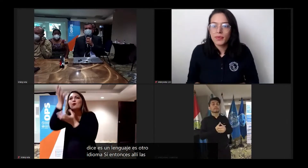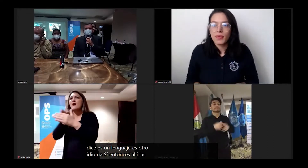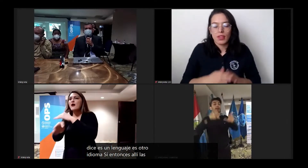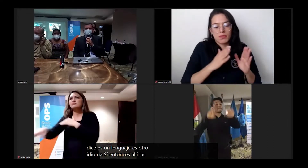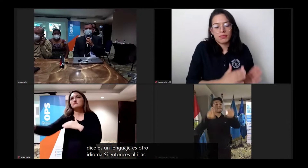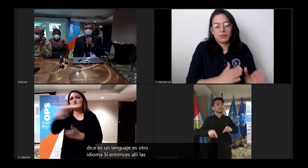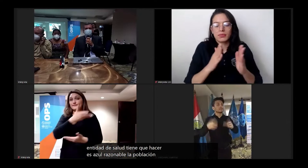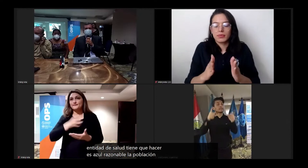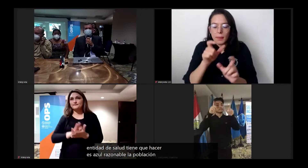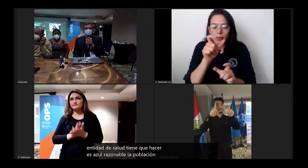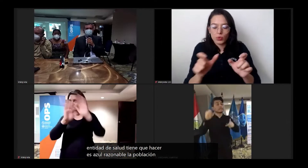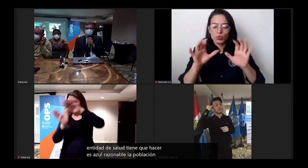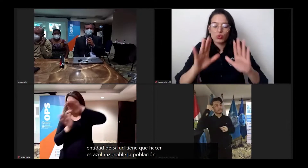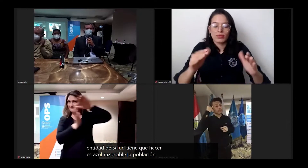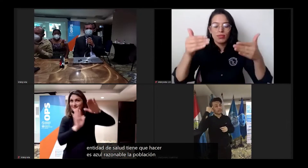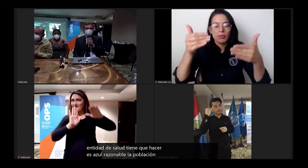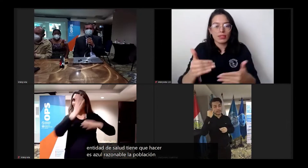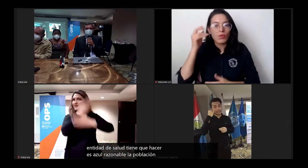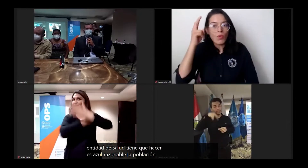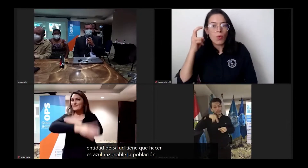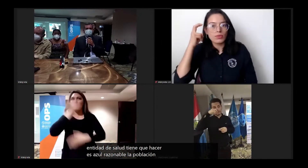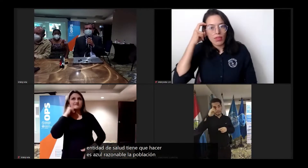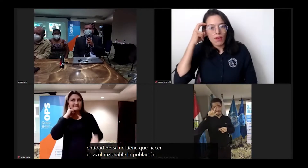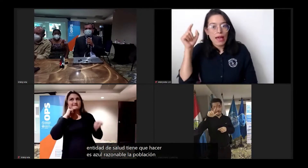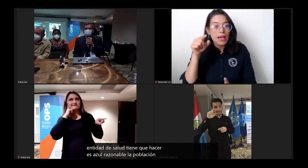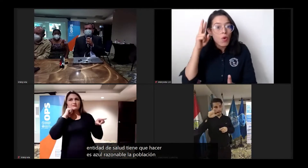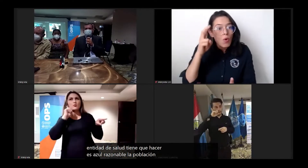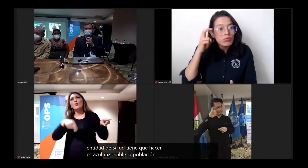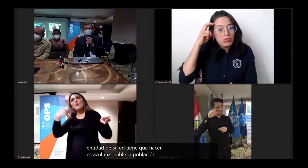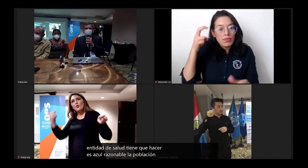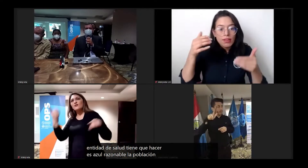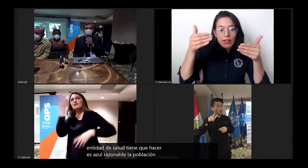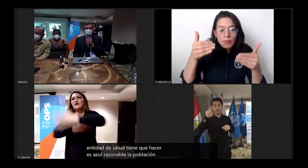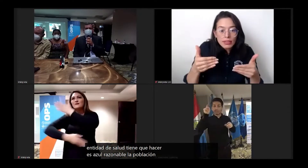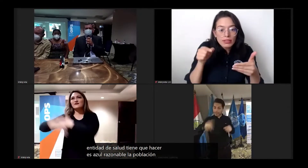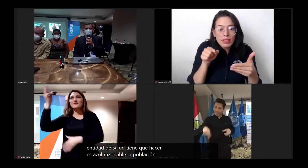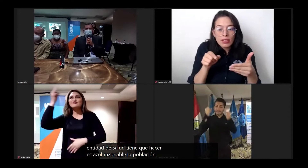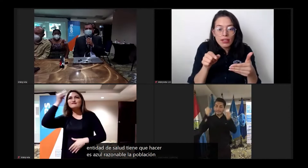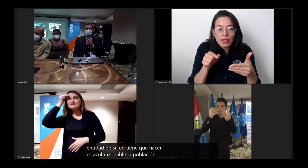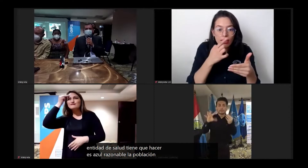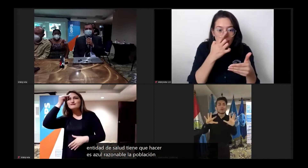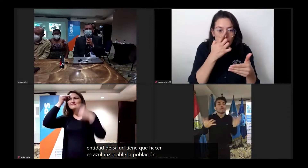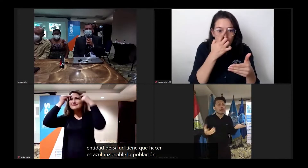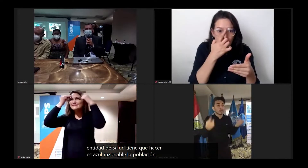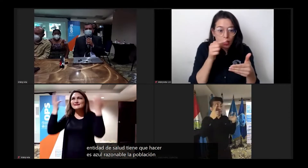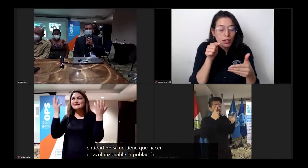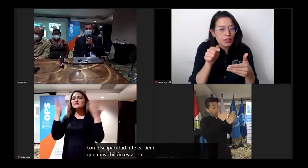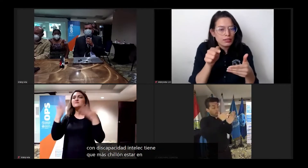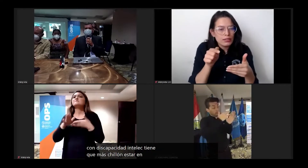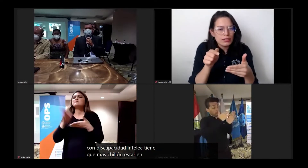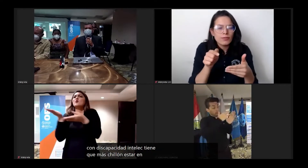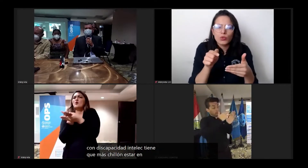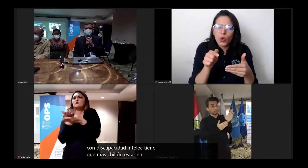intelectual, tiene que esa información estar en documentos